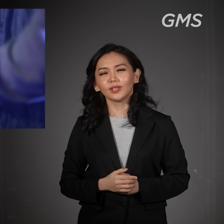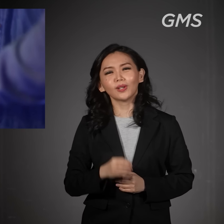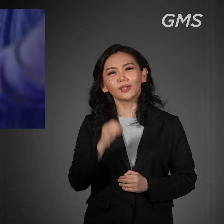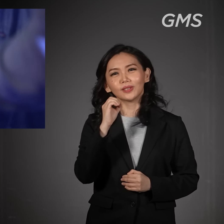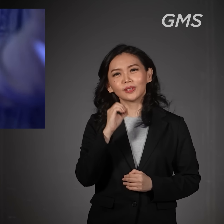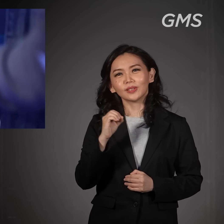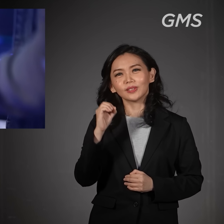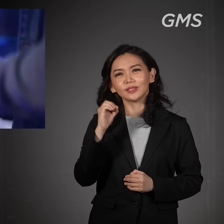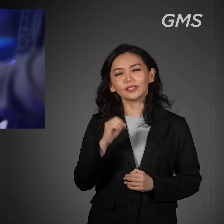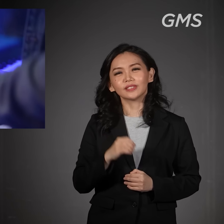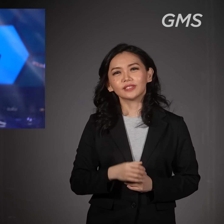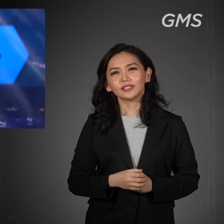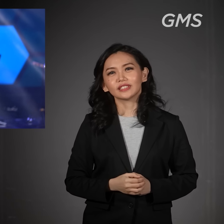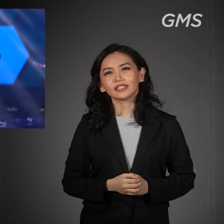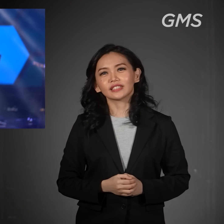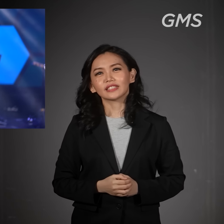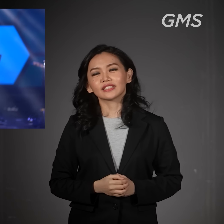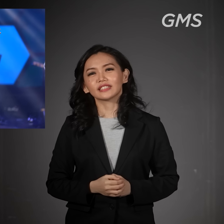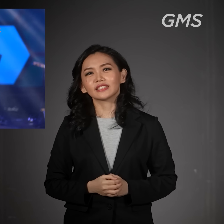Oh,